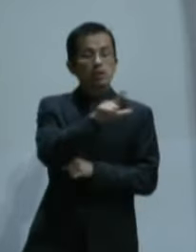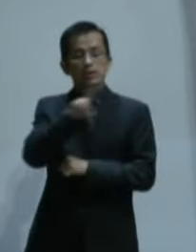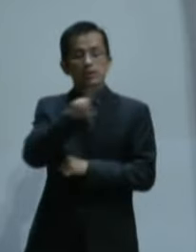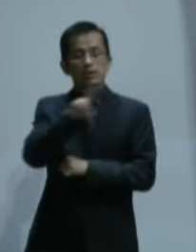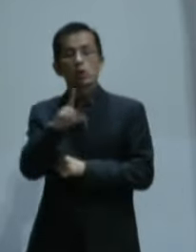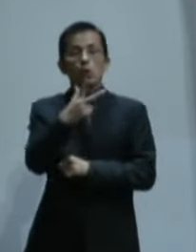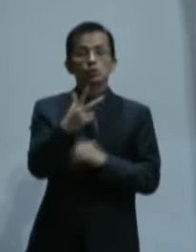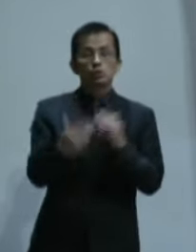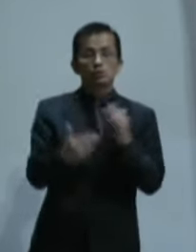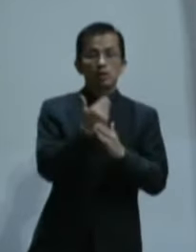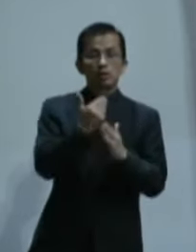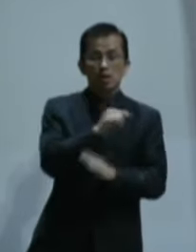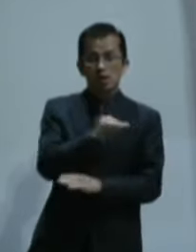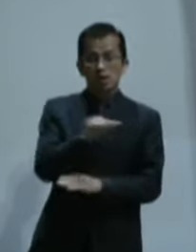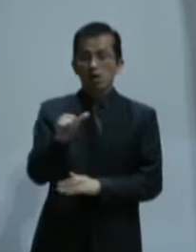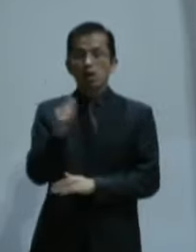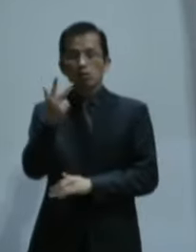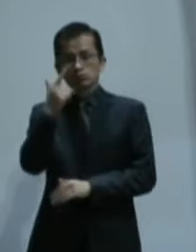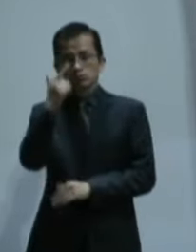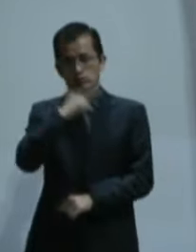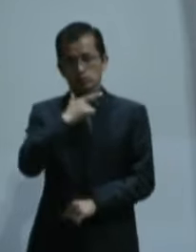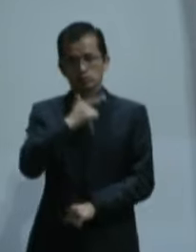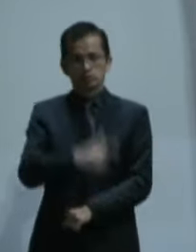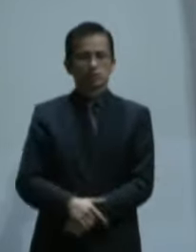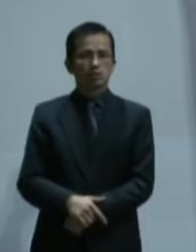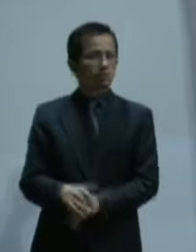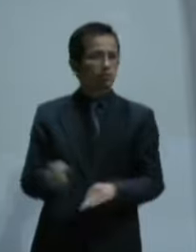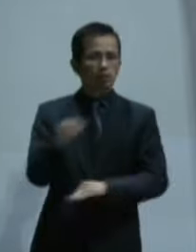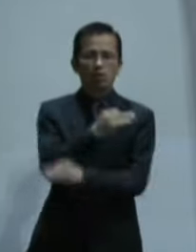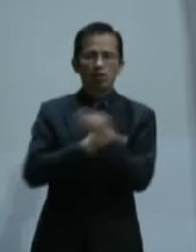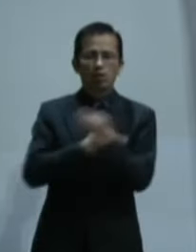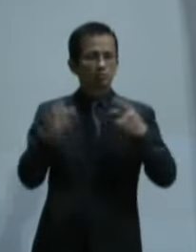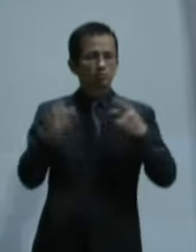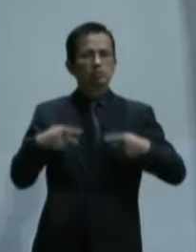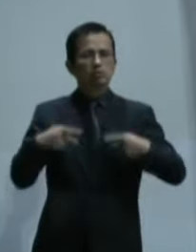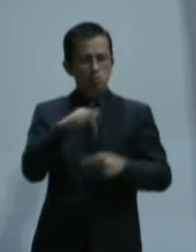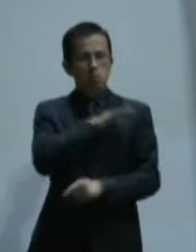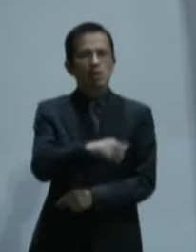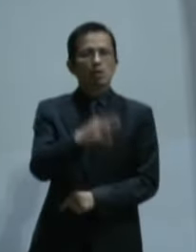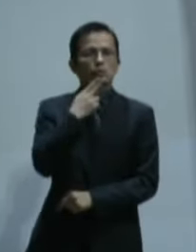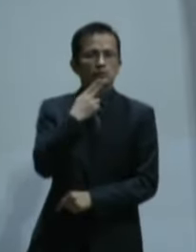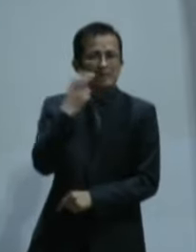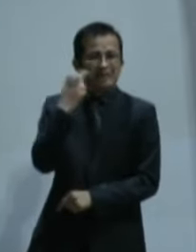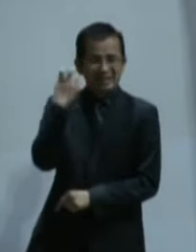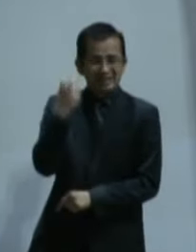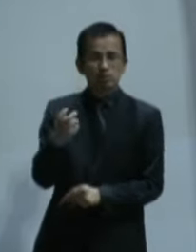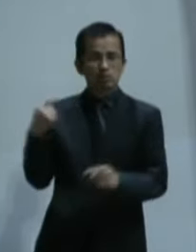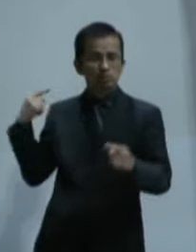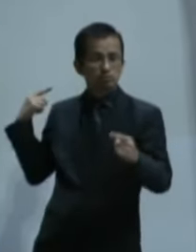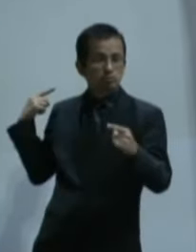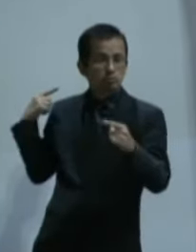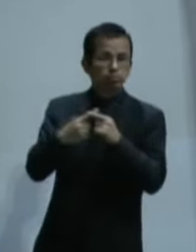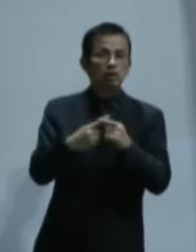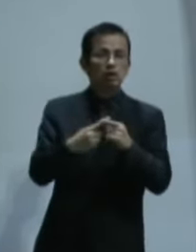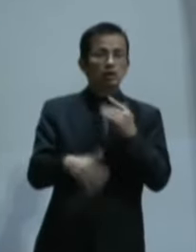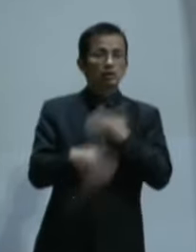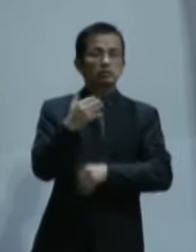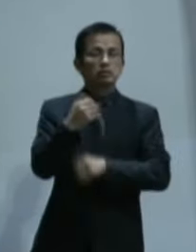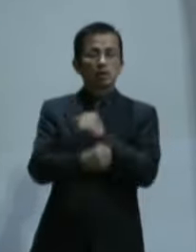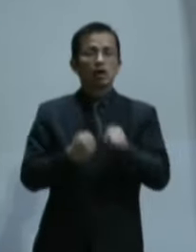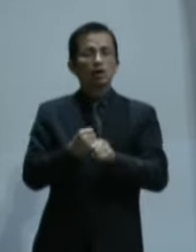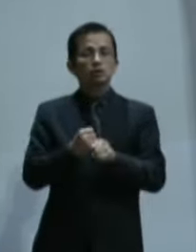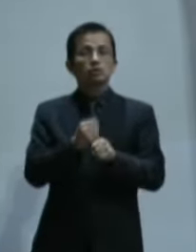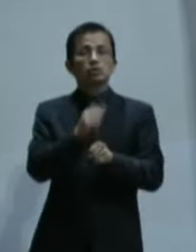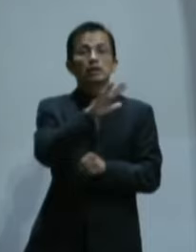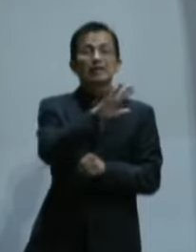8 de la mañana a 8 de la noche todos pueden hacer uso de este servicio y hemos atendido hasta la fecha en estos 15 años a más